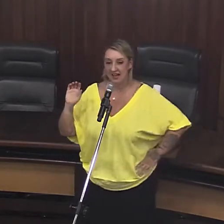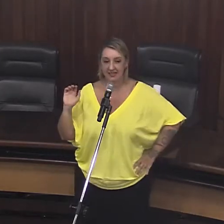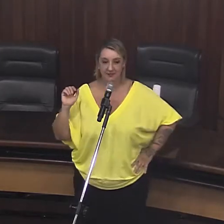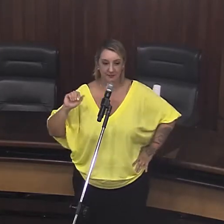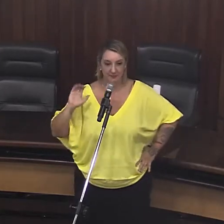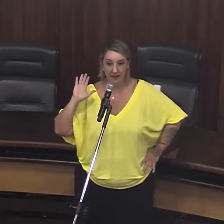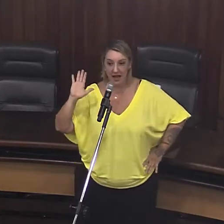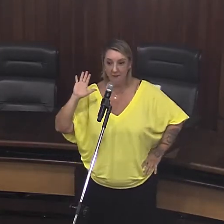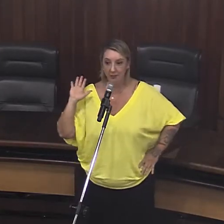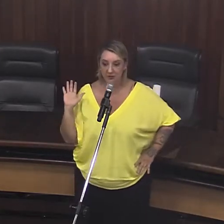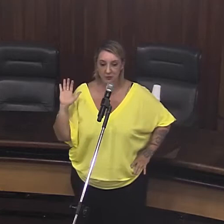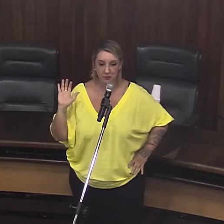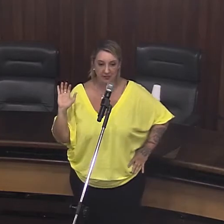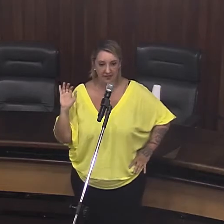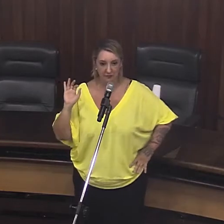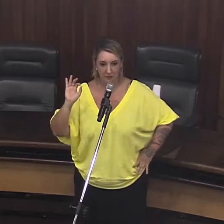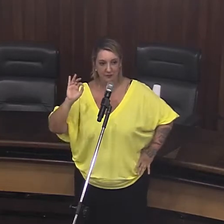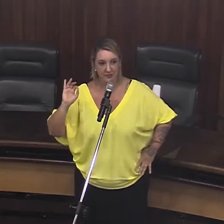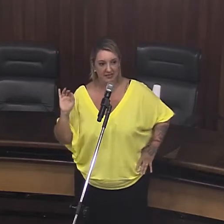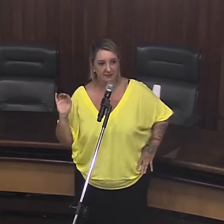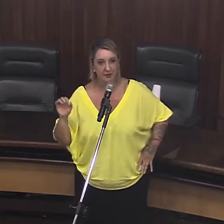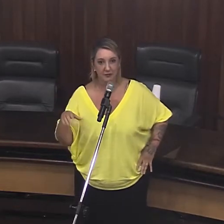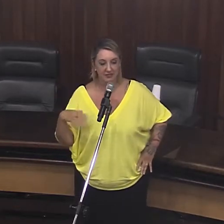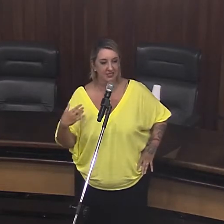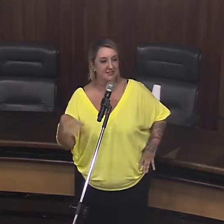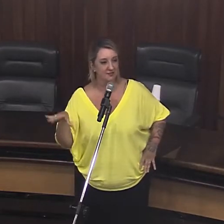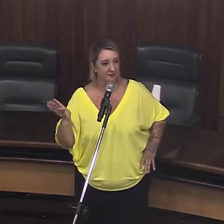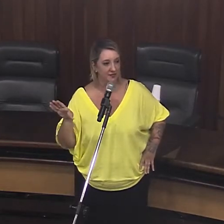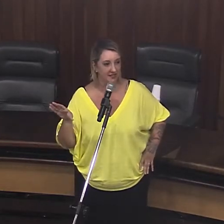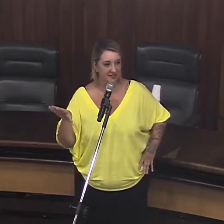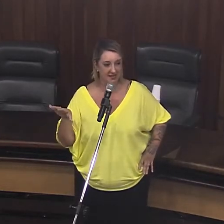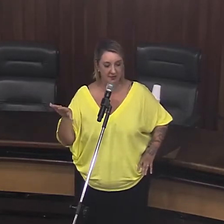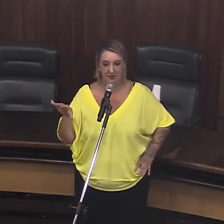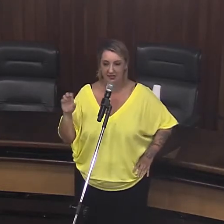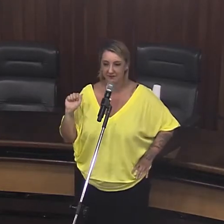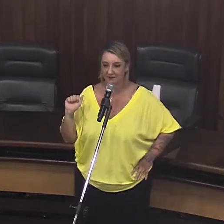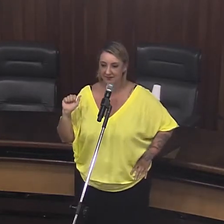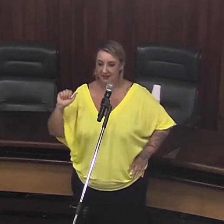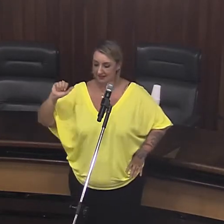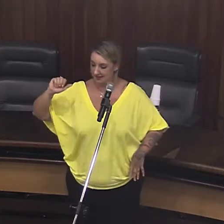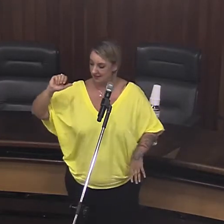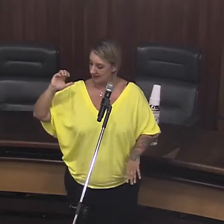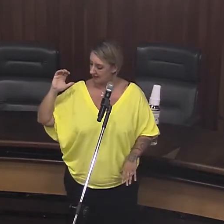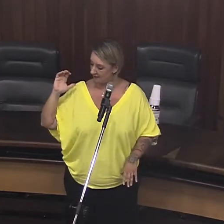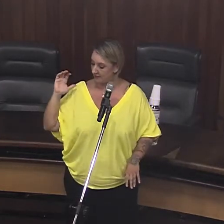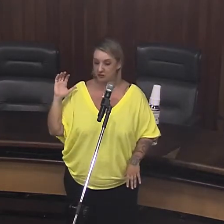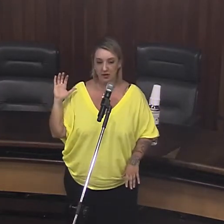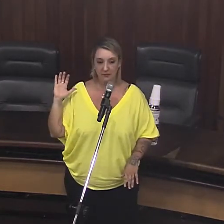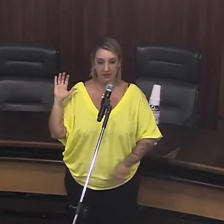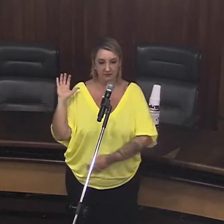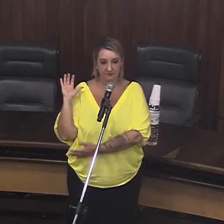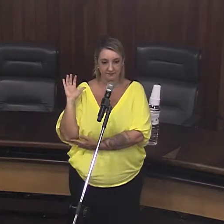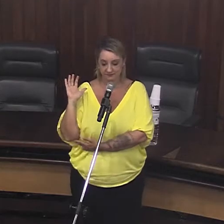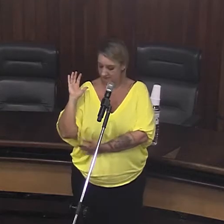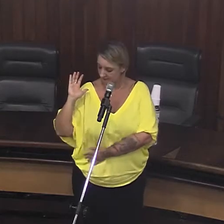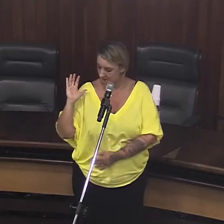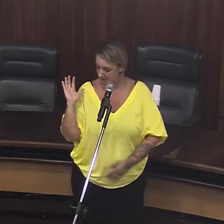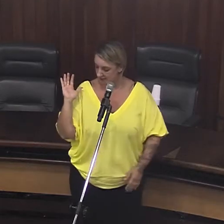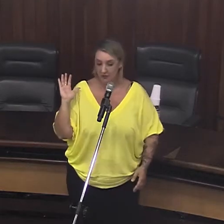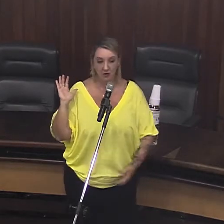Aí, a postura confortável agora, porque eu deixei vocês sofrerem até agora. Fechou a mão, encosta